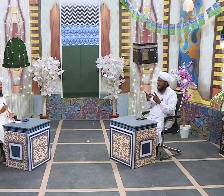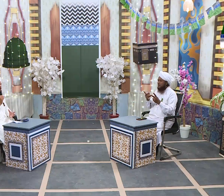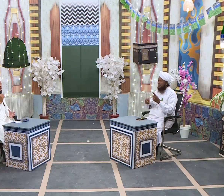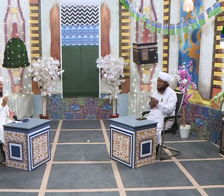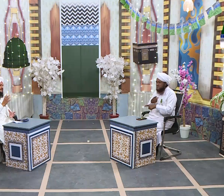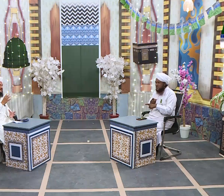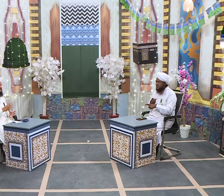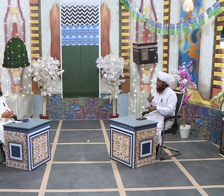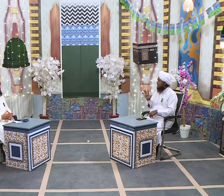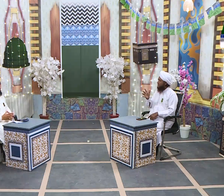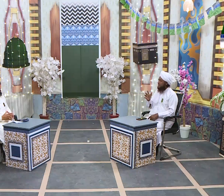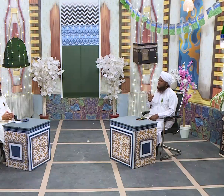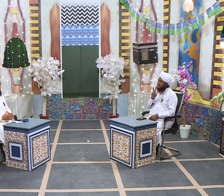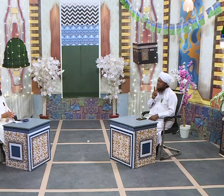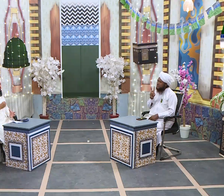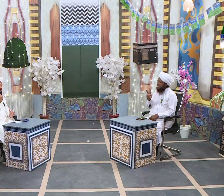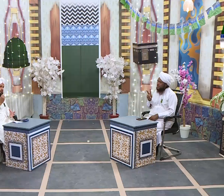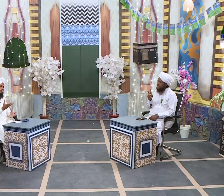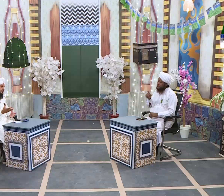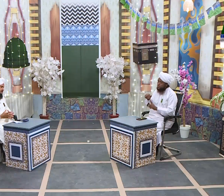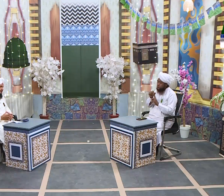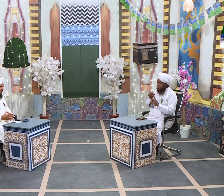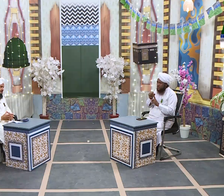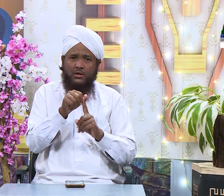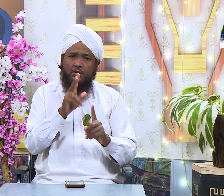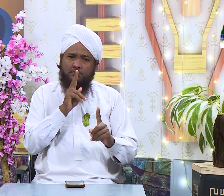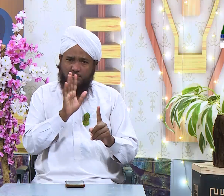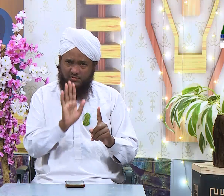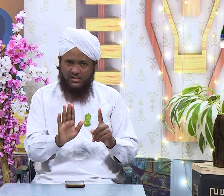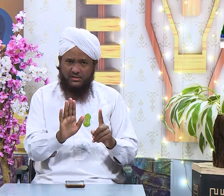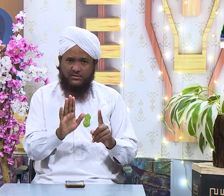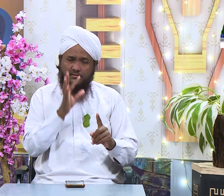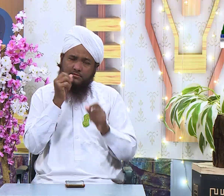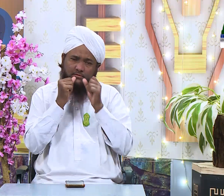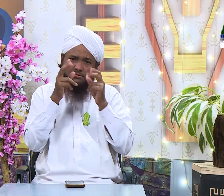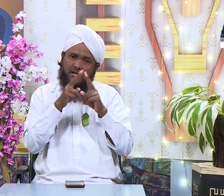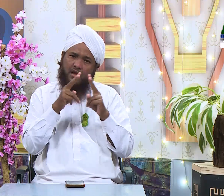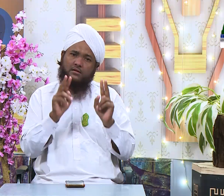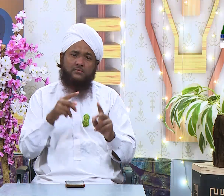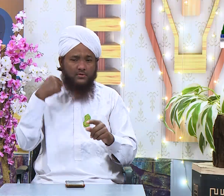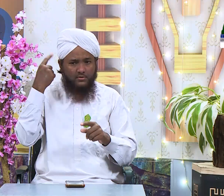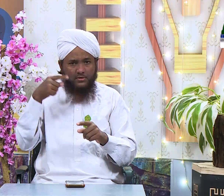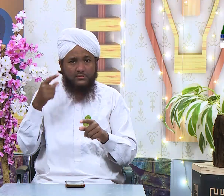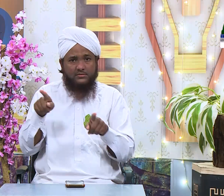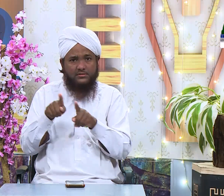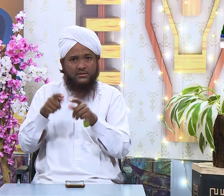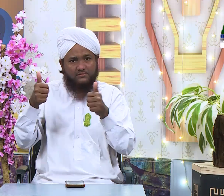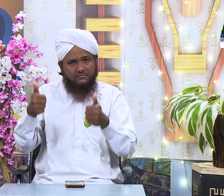وہی بات کیا کرتے تھے کہ جو ضروری ہوا کرتی تھی۔ نبی پاک صلی اللہ علیہ وسلم خادموں کے ساتھ اٹھتے بیٹھتے تھے۔ حضور علیہ